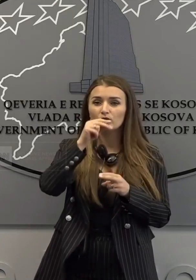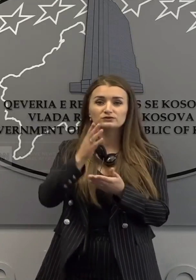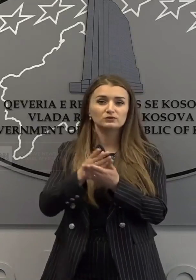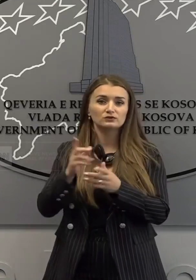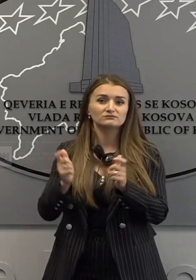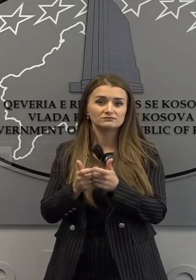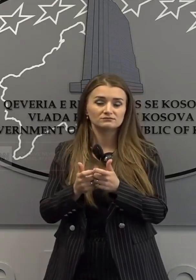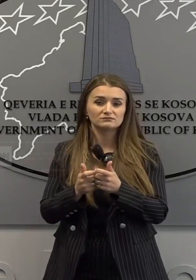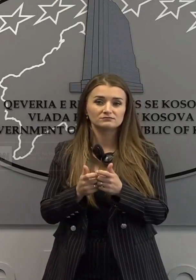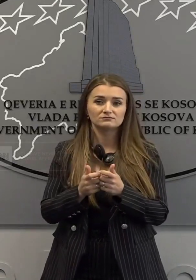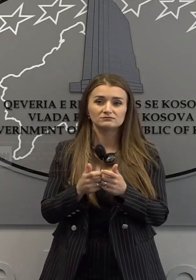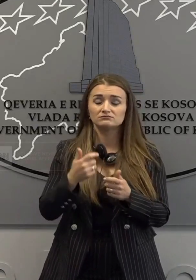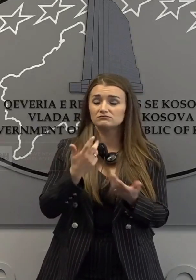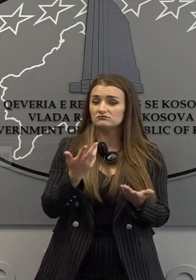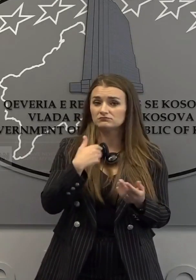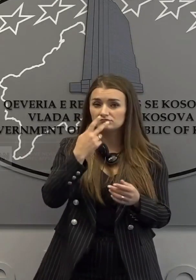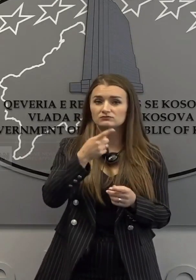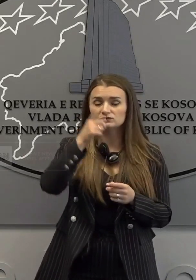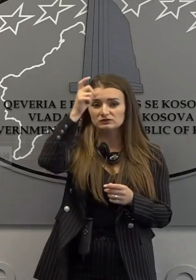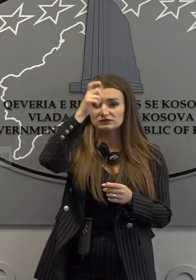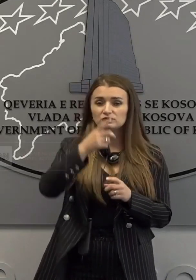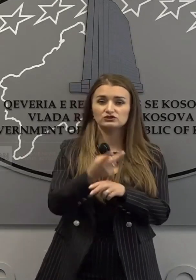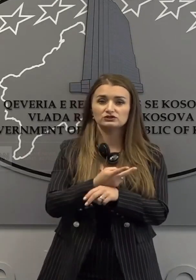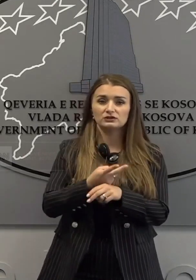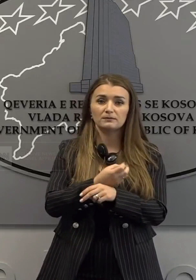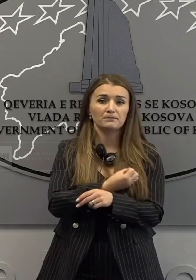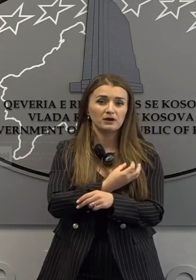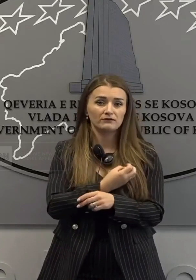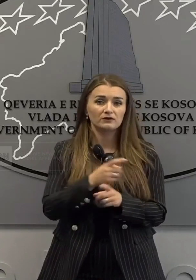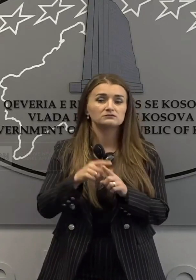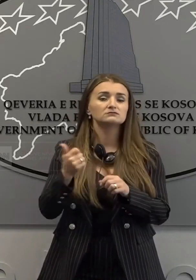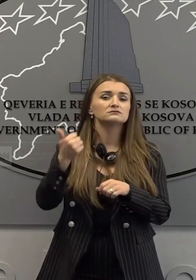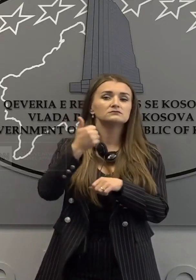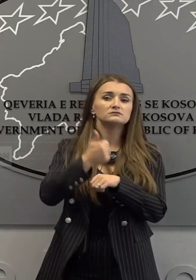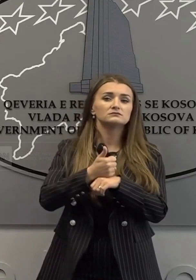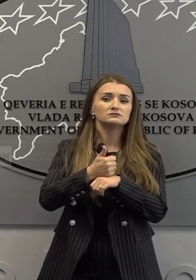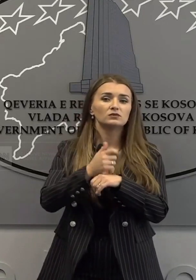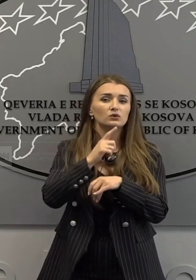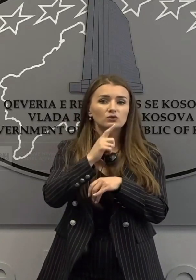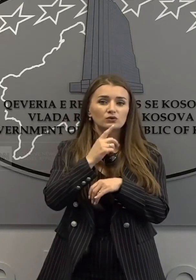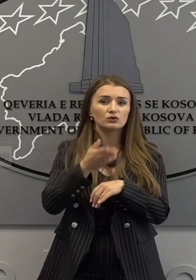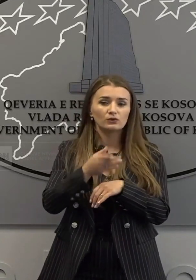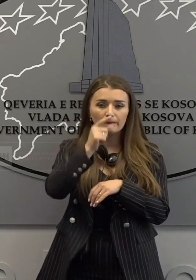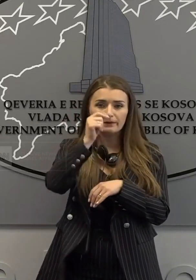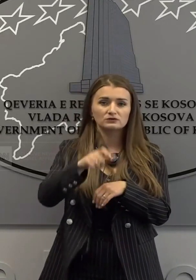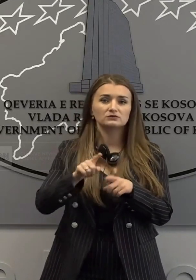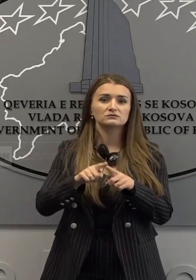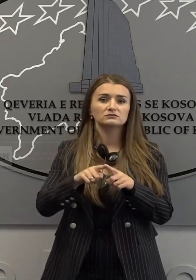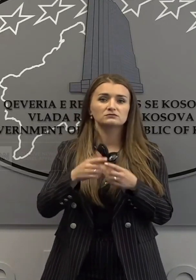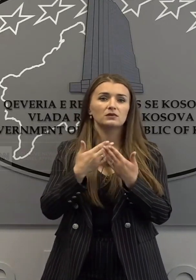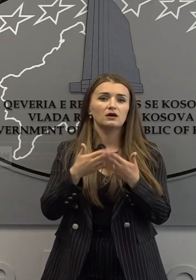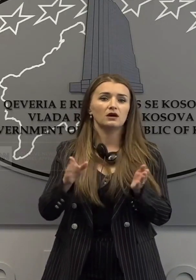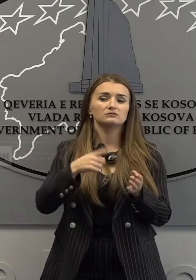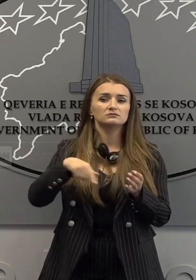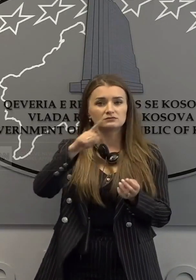Shteti mafioz, ku krye mafiozi është njëri publik, më